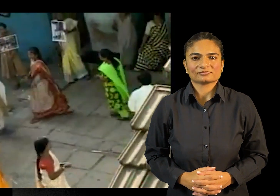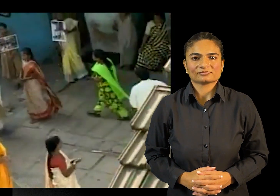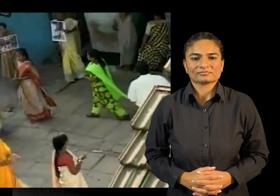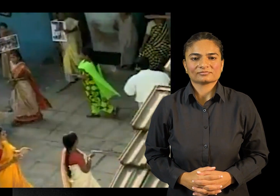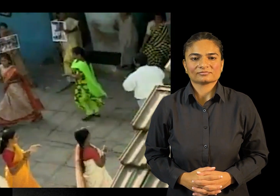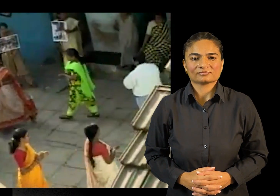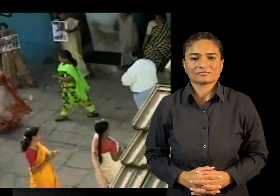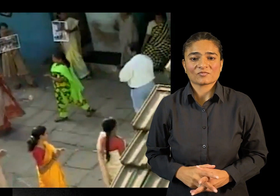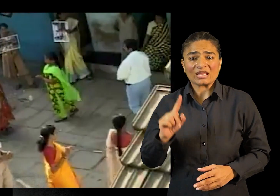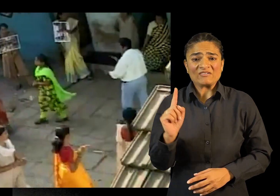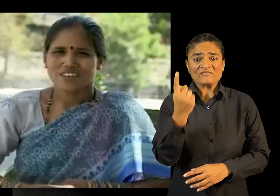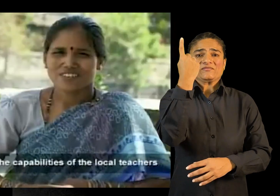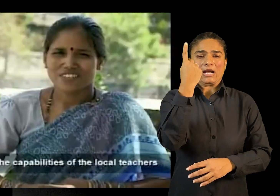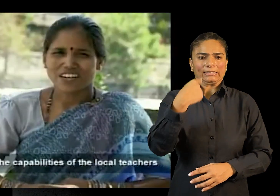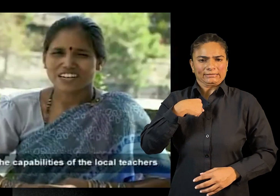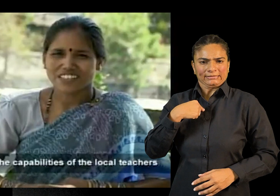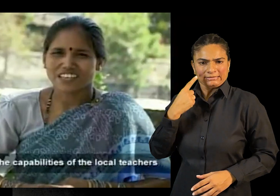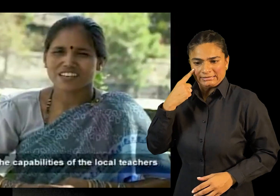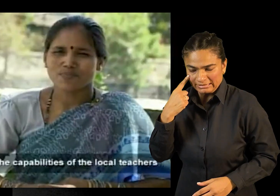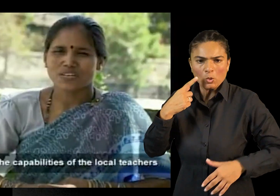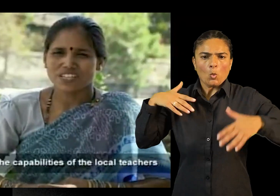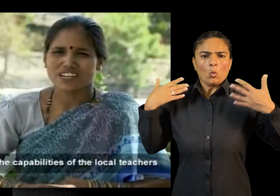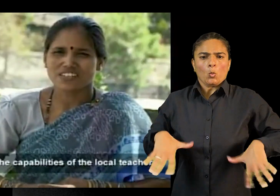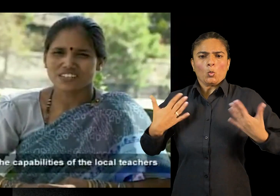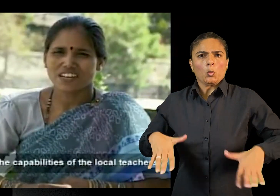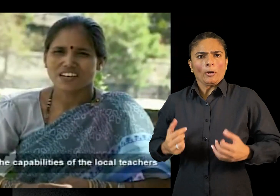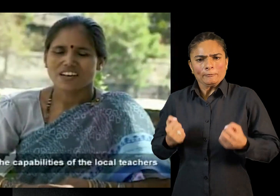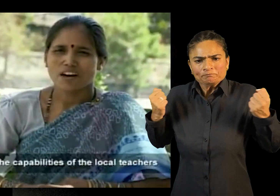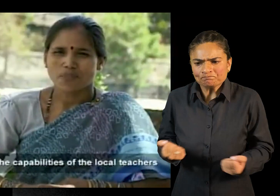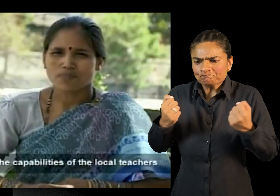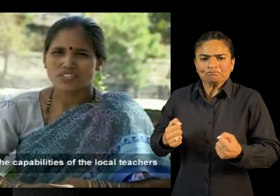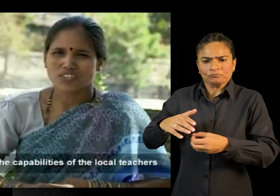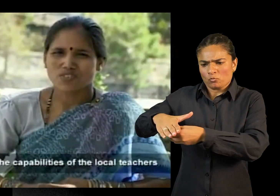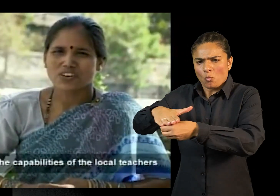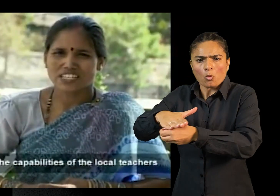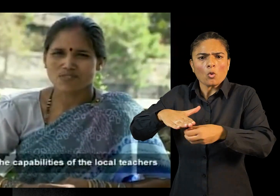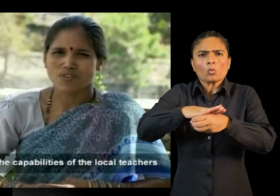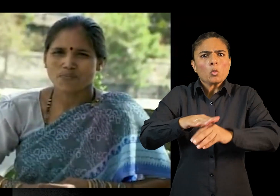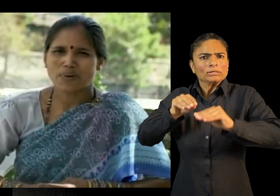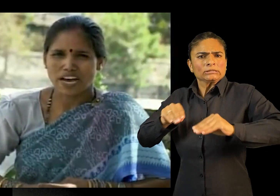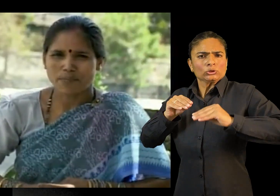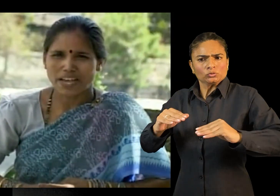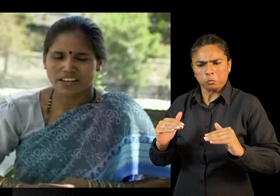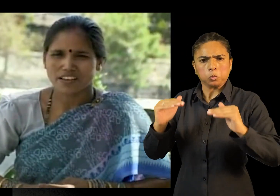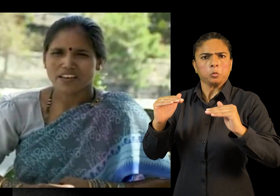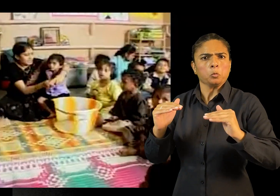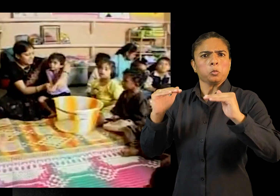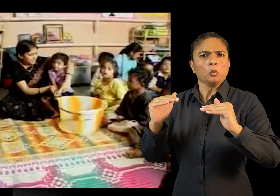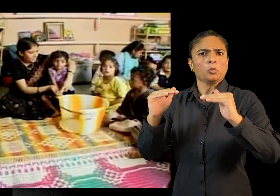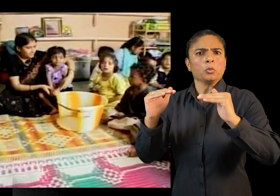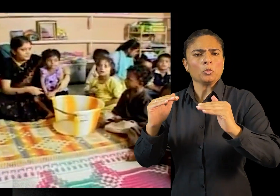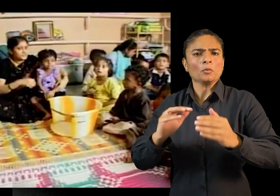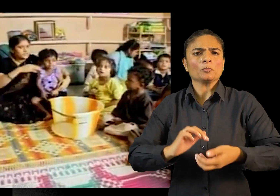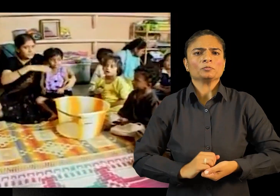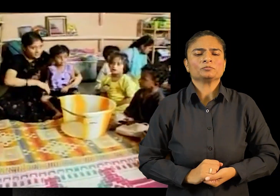हाथ. पहले मुझे शंका थी कि बस्ती की टीचर अपंग बच्चे को कैसे वो पढ़ा पाएंगी, मगर